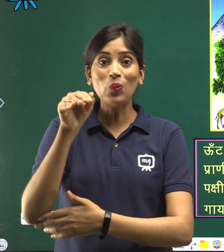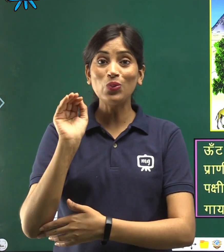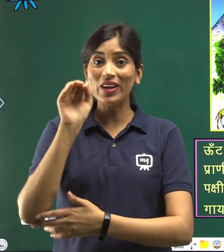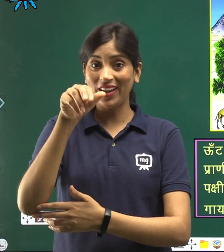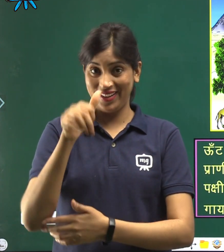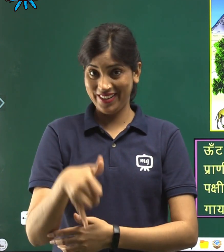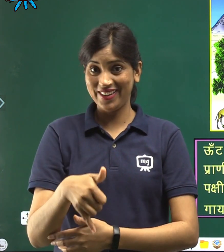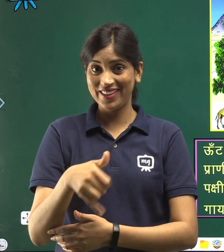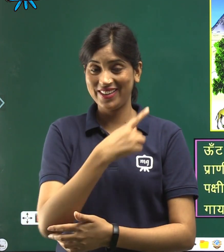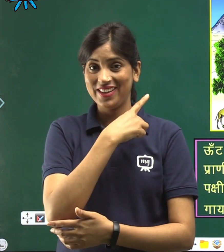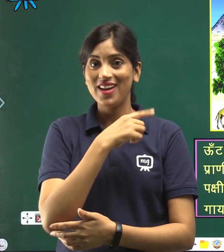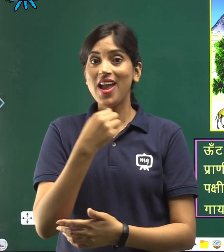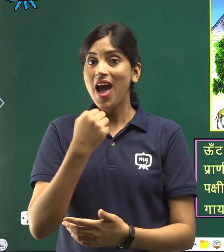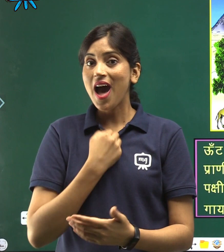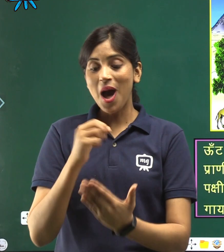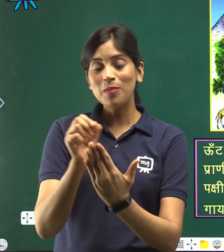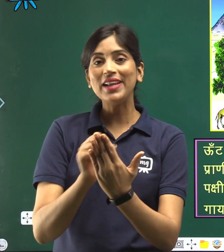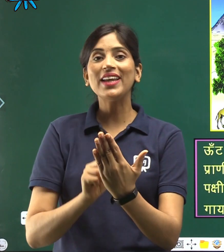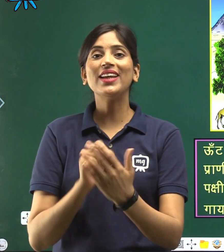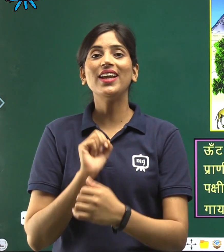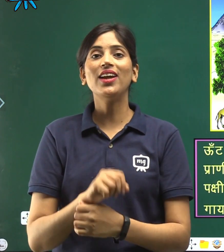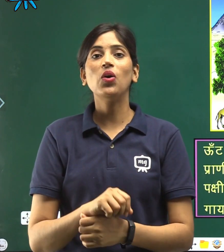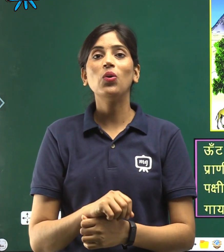हैं। हम लिखेंगे